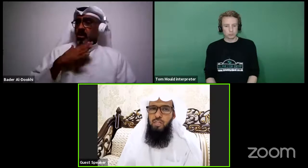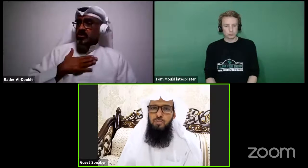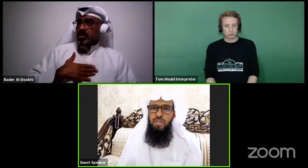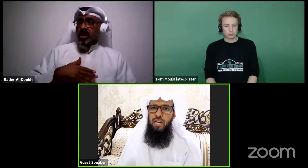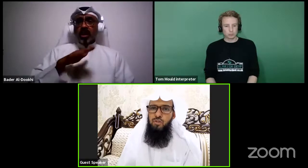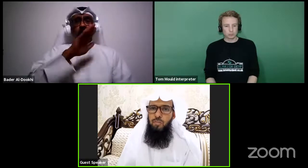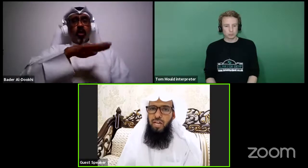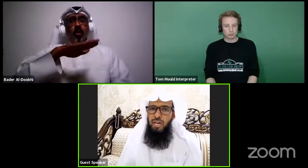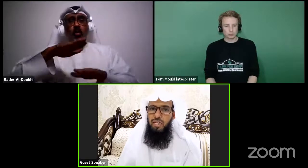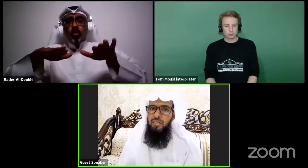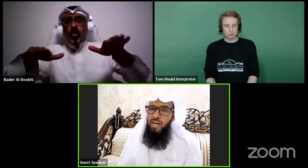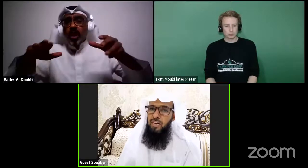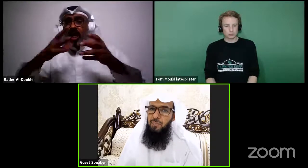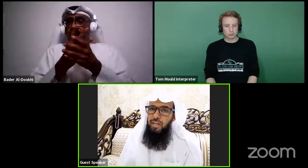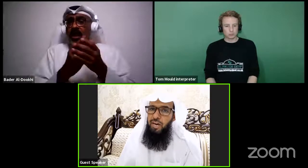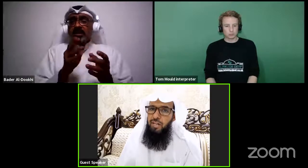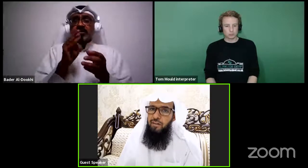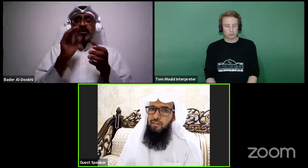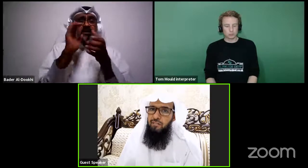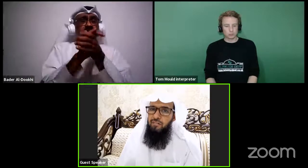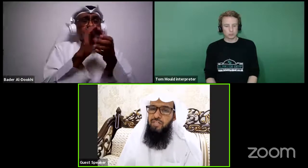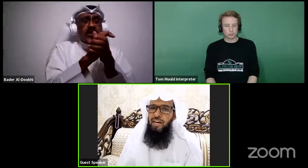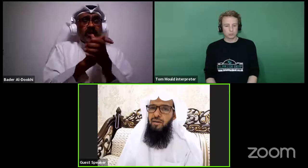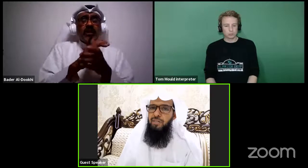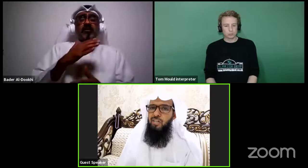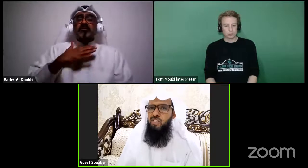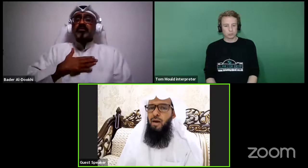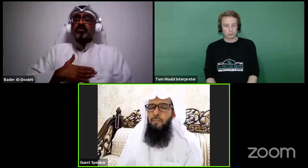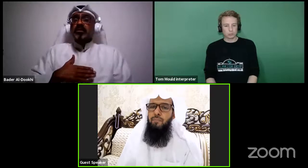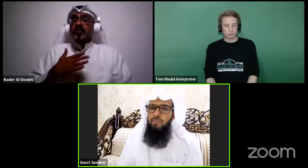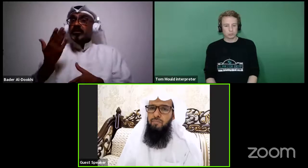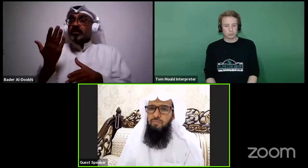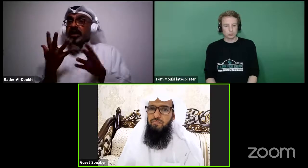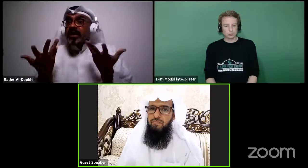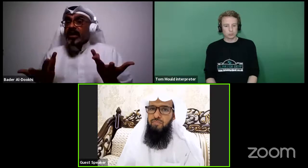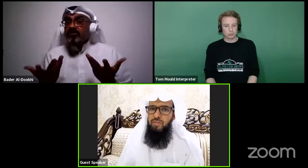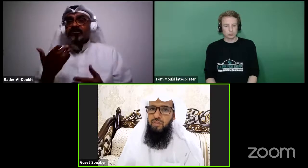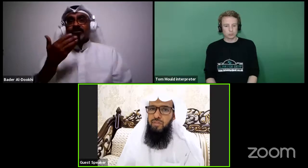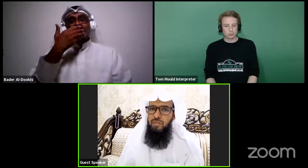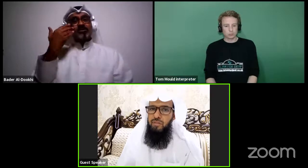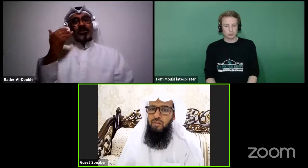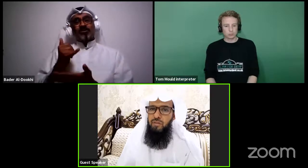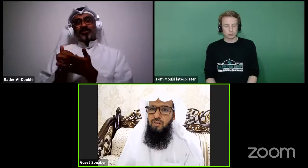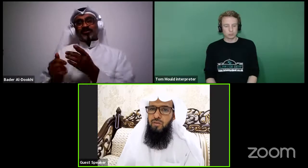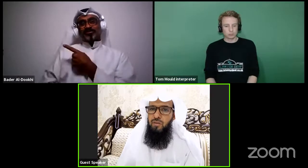أولاده، يصبر على زملائه. تعلم من أين؟ تعلم من الصيام.